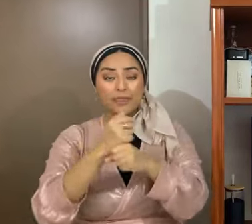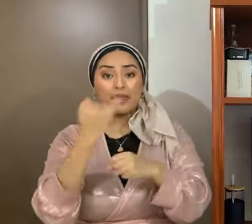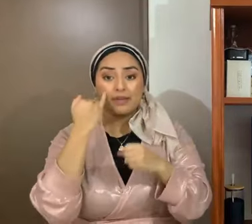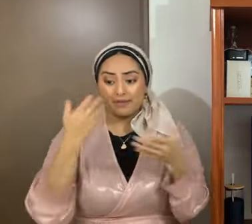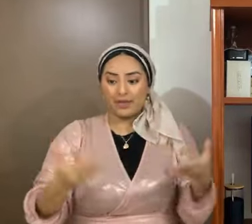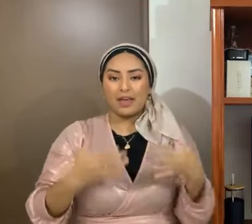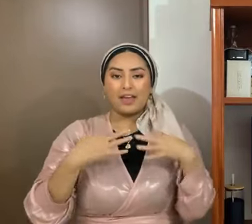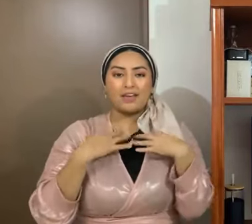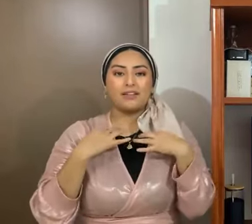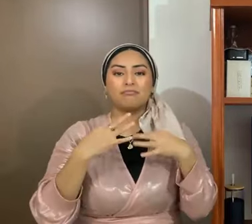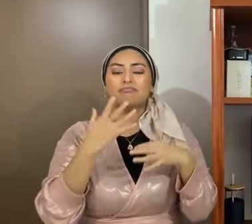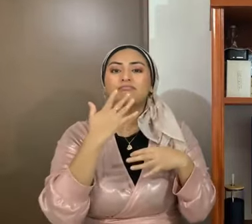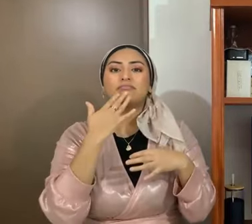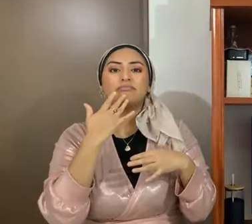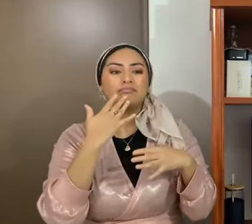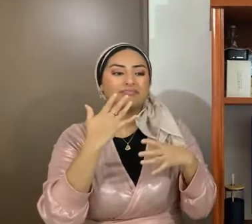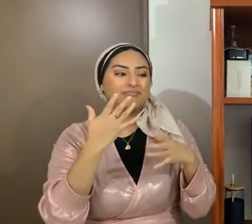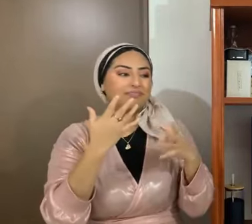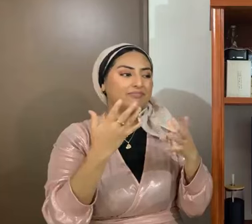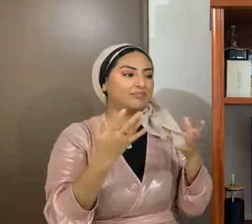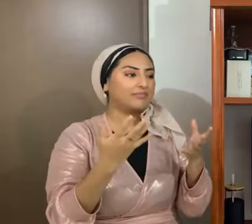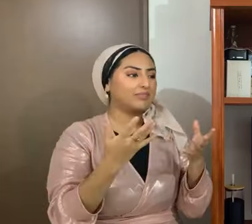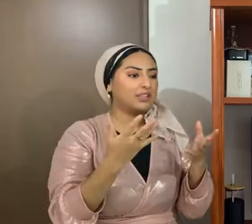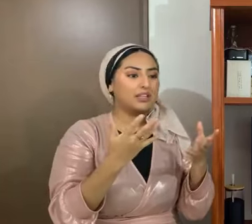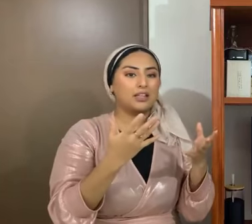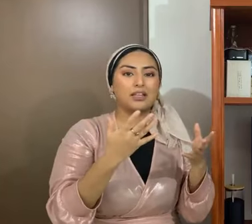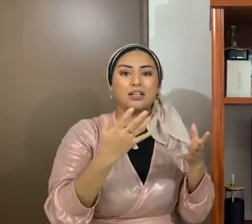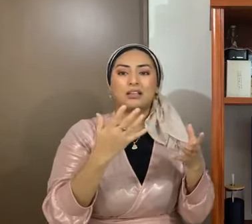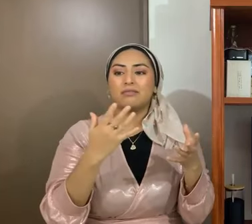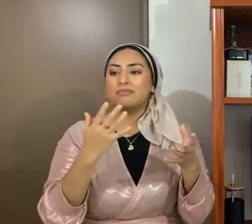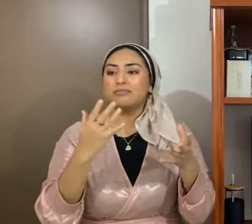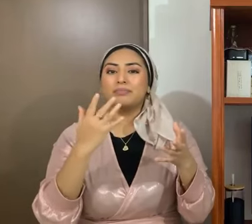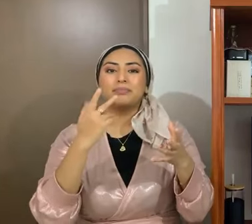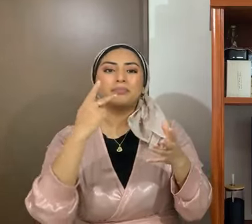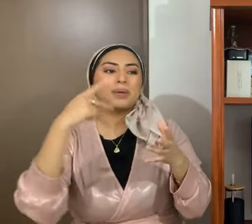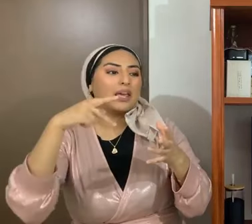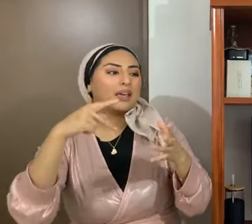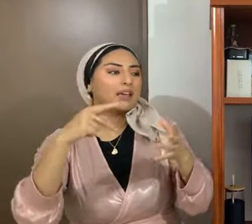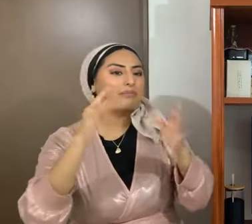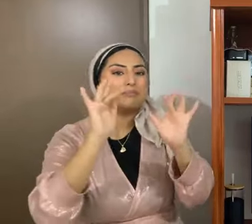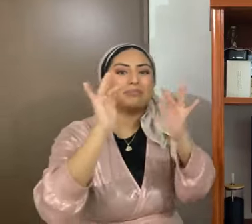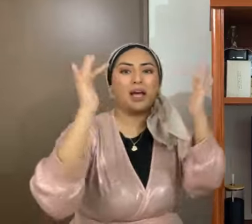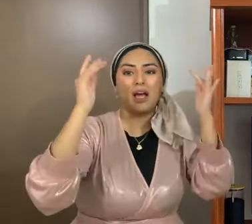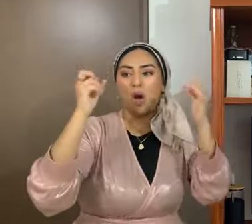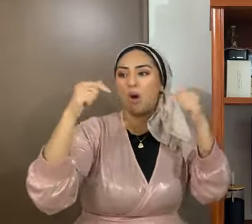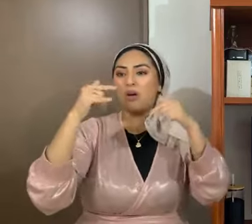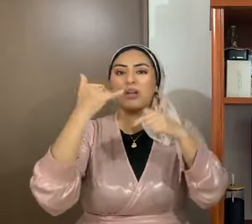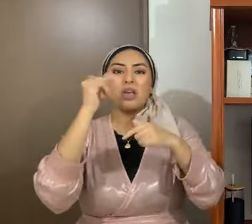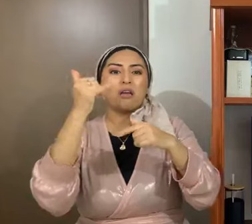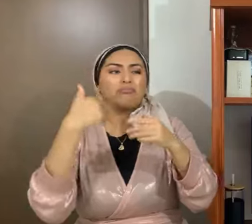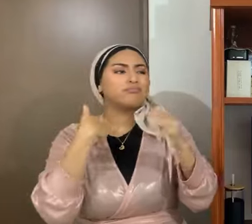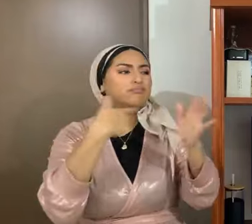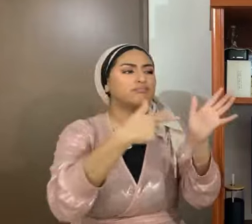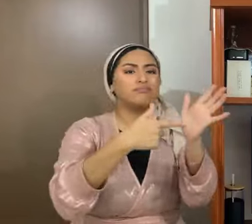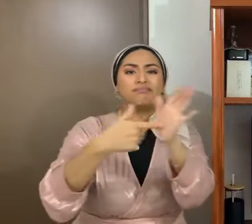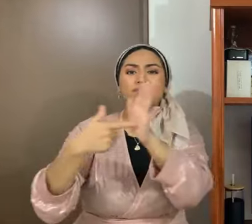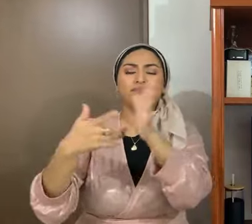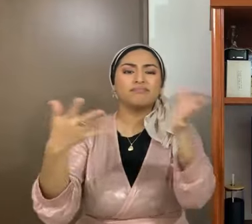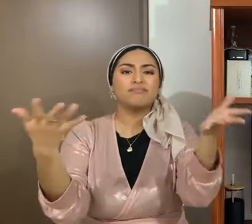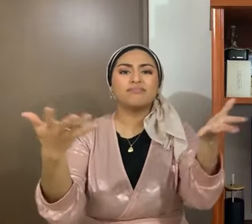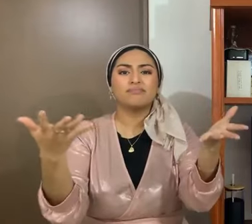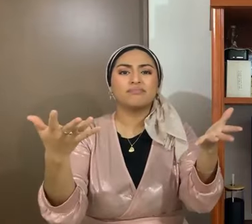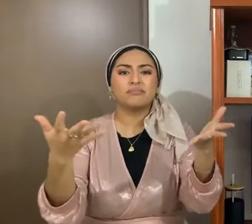pusiera aquí de colores ridículos como rosas chillantes o viniera aquí de amarillo, ¿qué testimonio les daría a